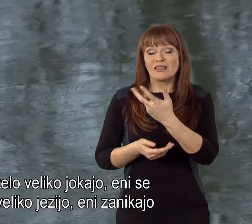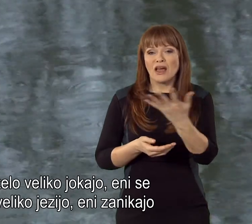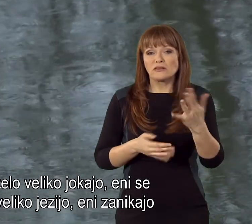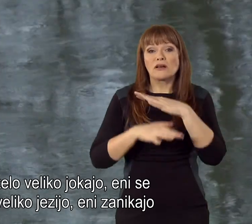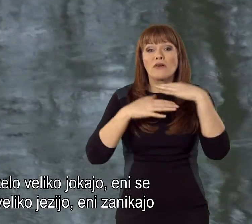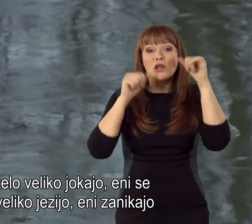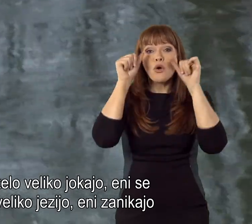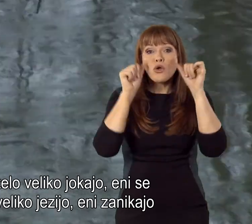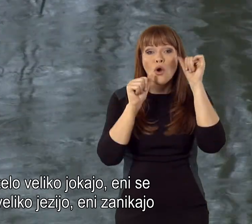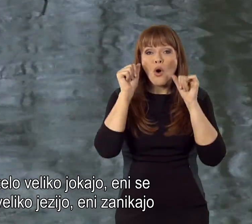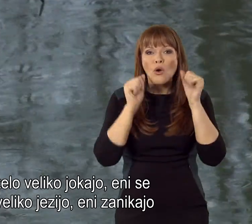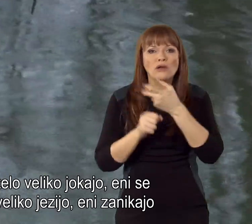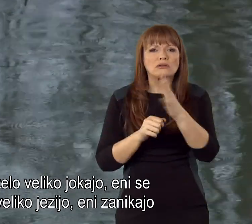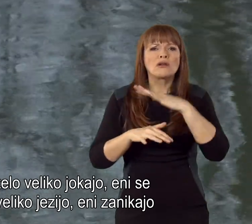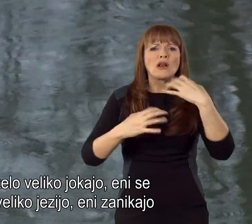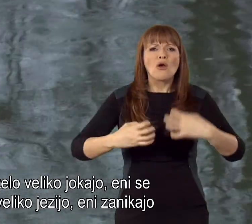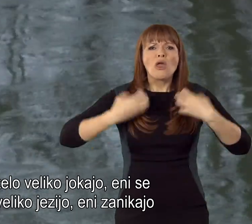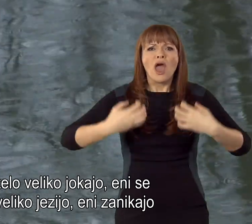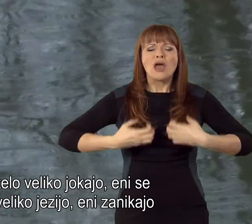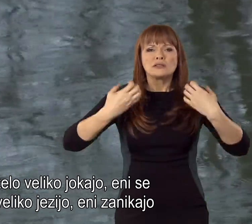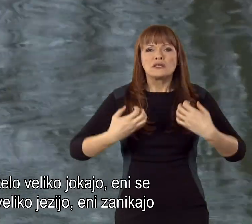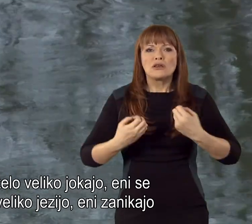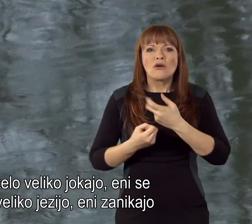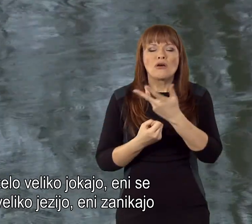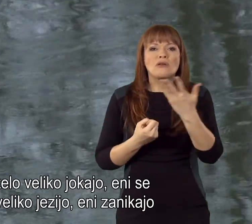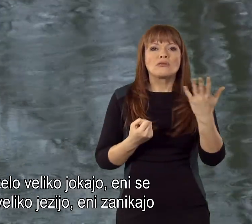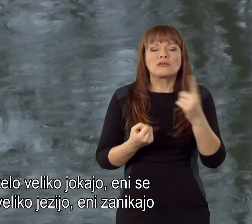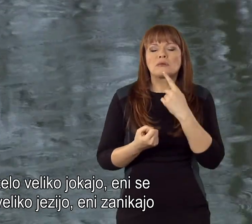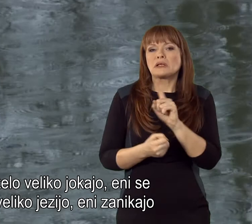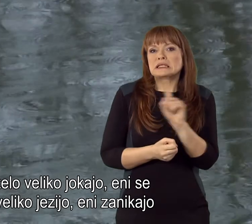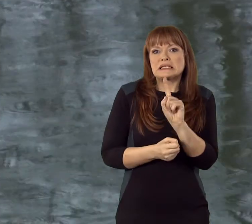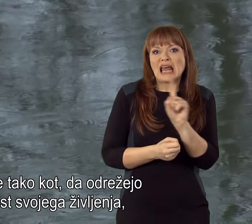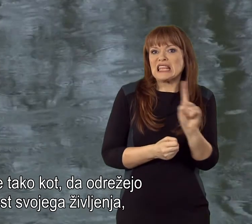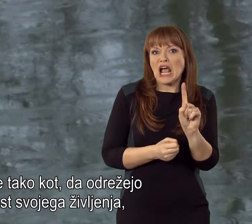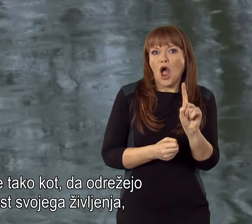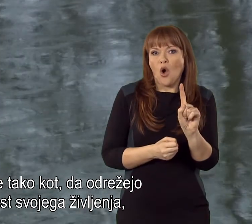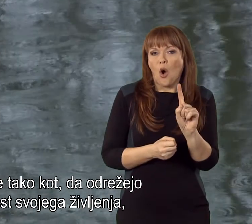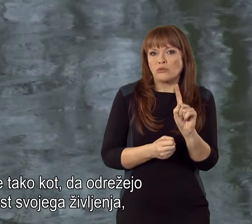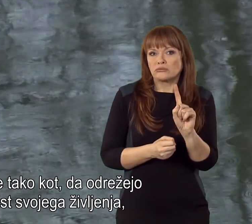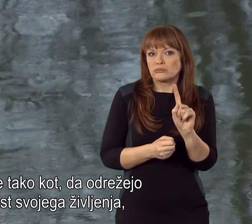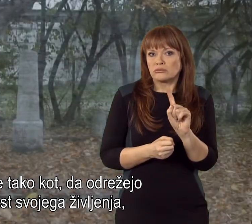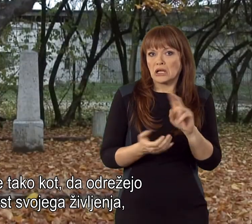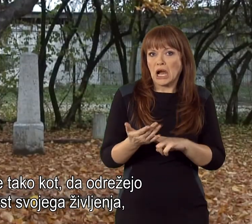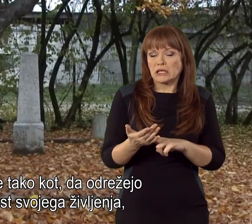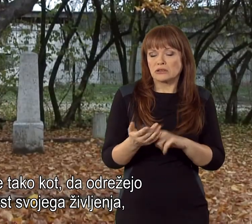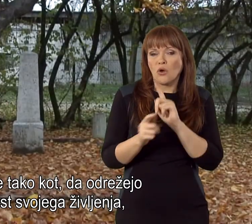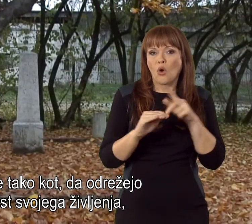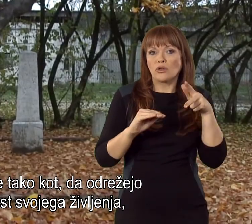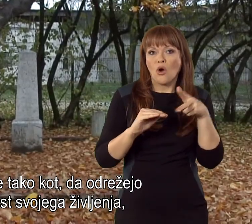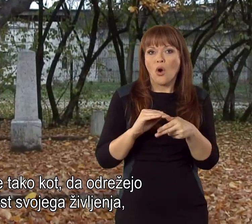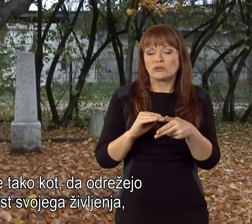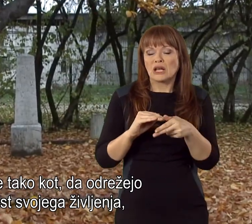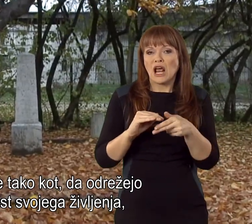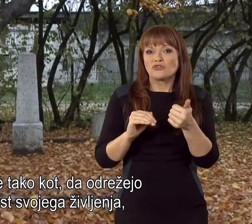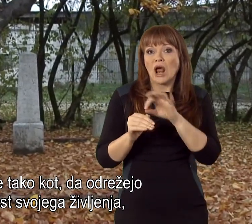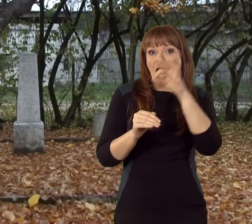Eni zelo veliko jokajo, eni se zelo veliko jezijo, eni zanikajo in je tako, kot se pravi, kot da odrežejo en